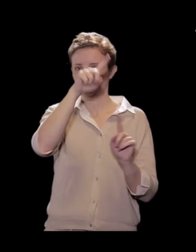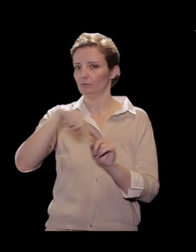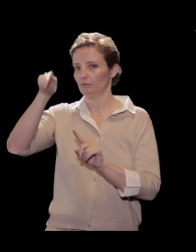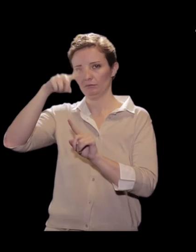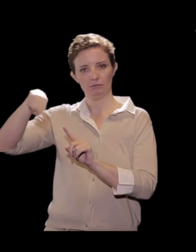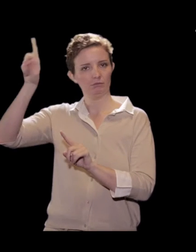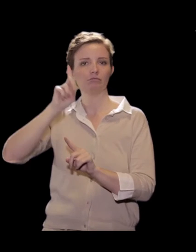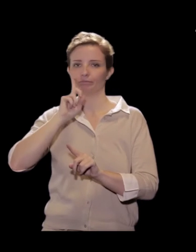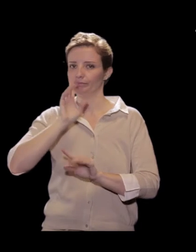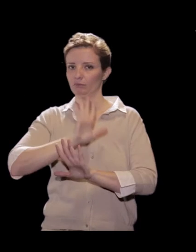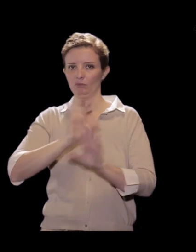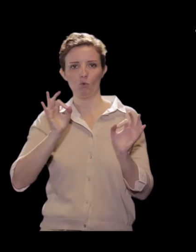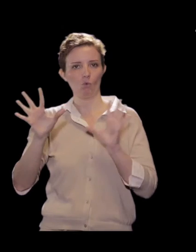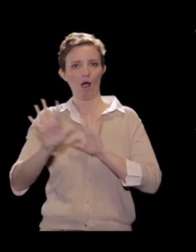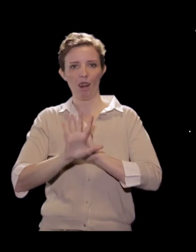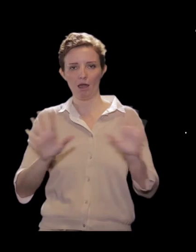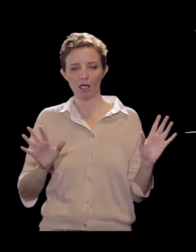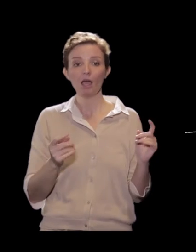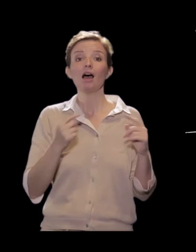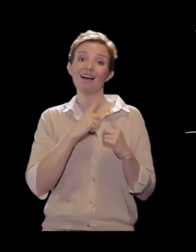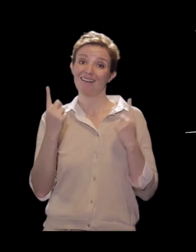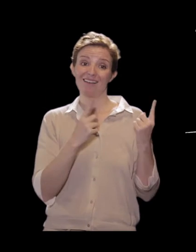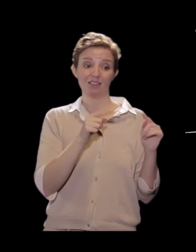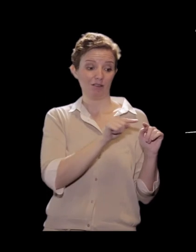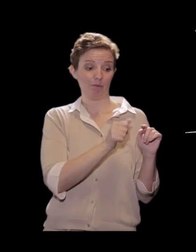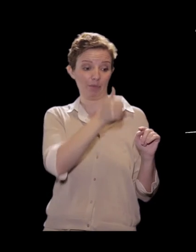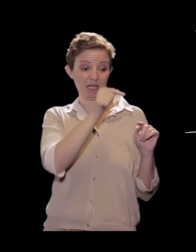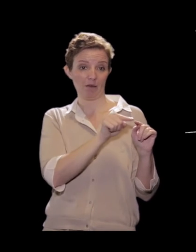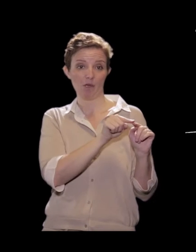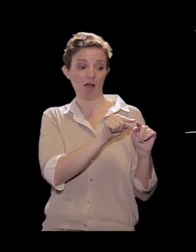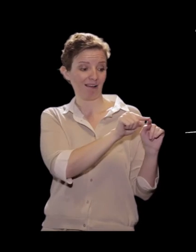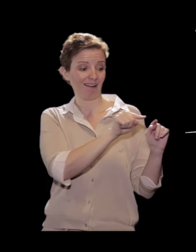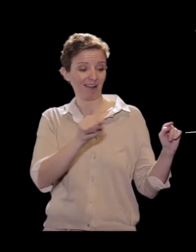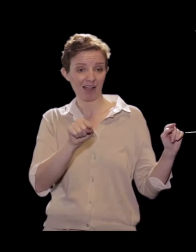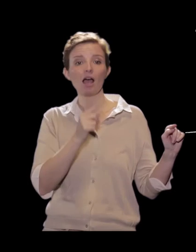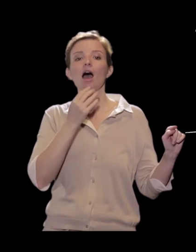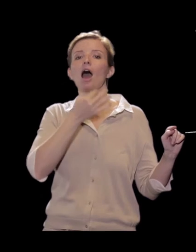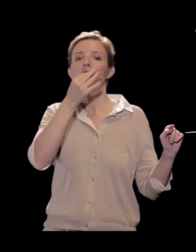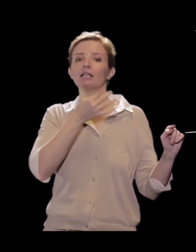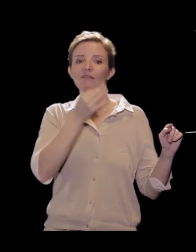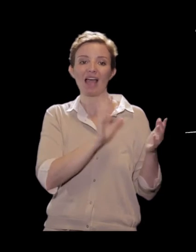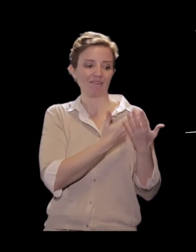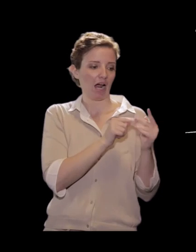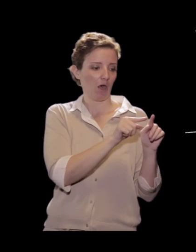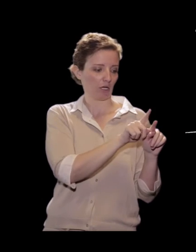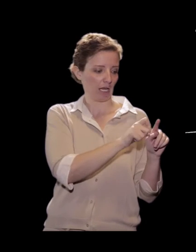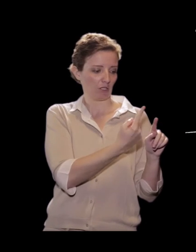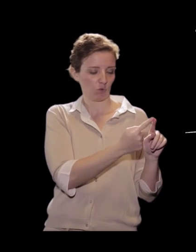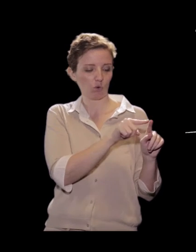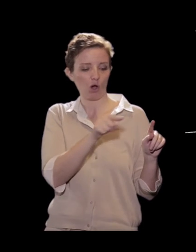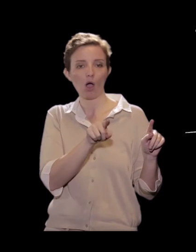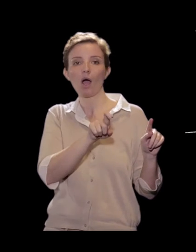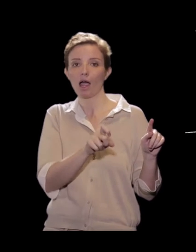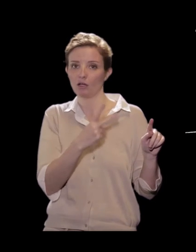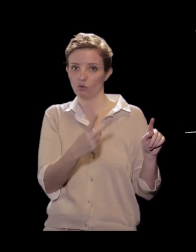l'alto in questo caso il primo caso Delta Mag 0 vuol dire che i nostri due valori Eccoli qui X1 e X2